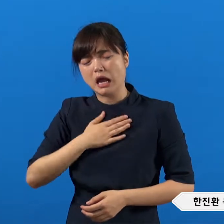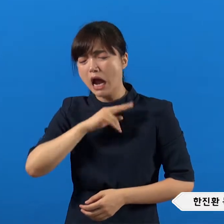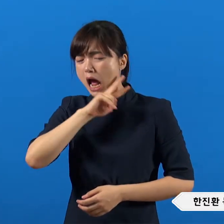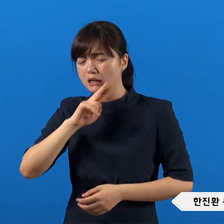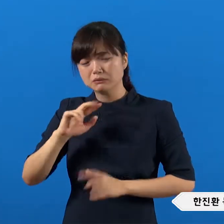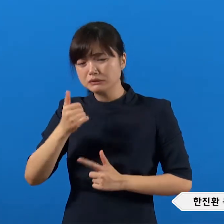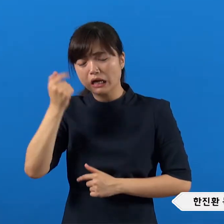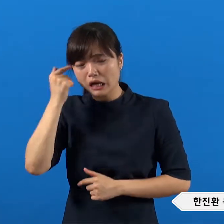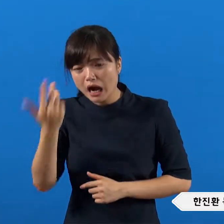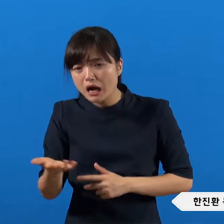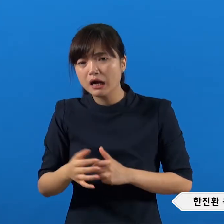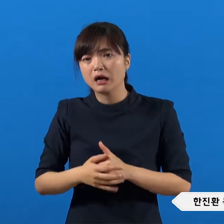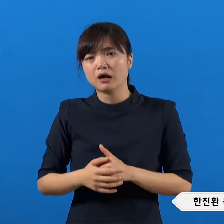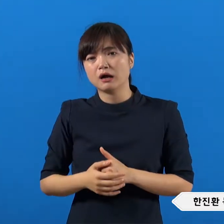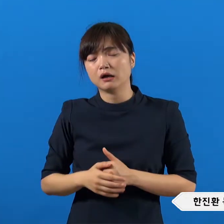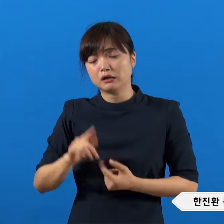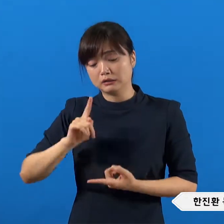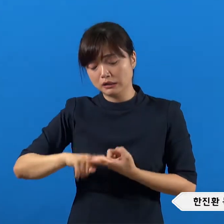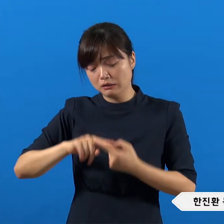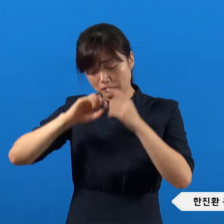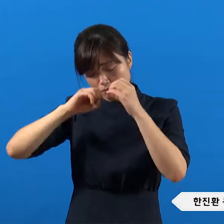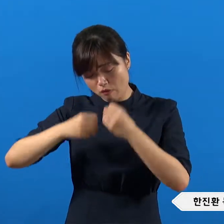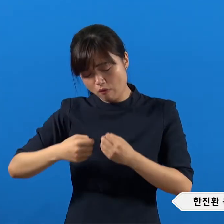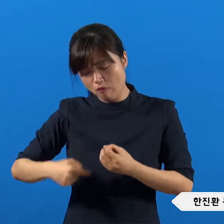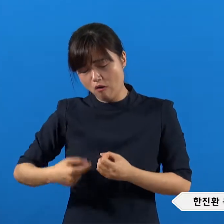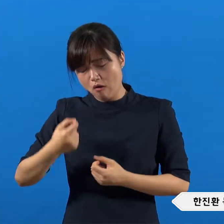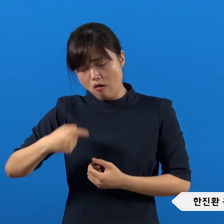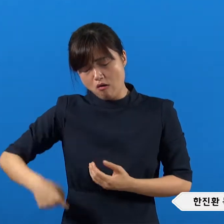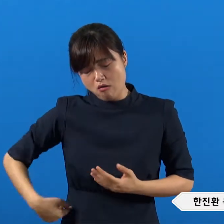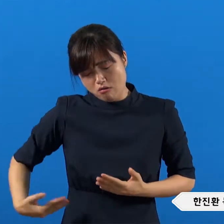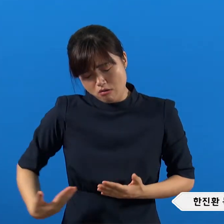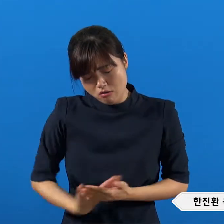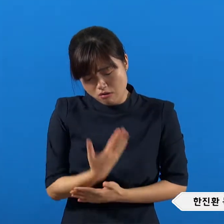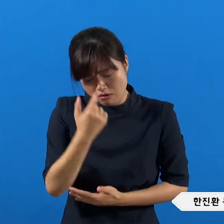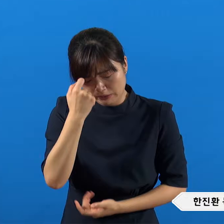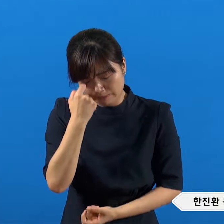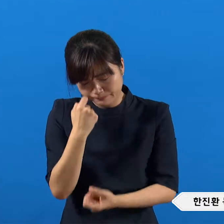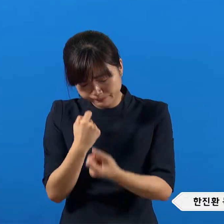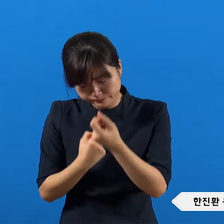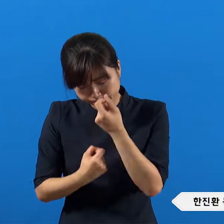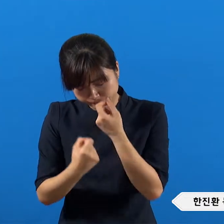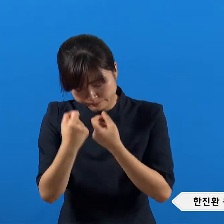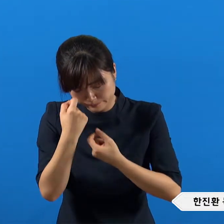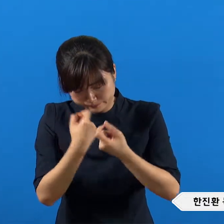안일함을 보면서 회개의 눈물을 흘리지 않을 수가 없었습니다.